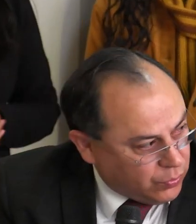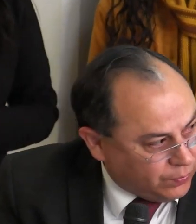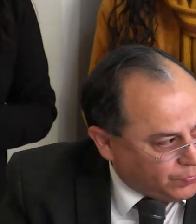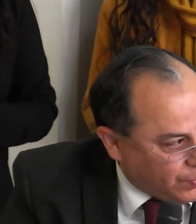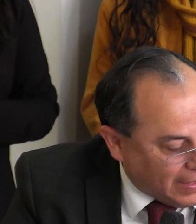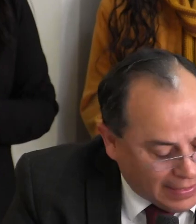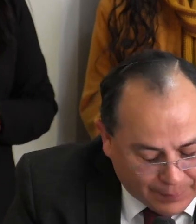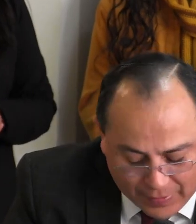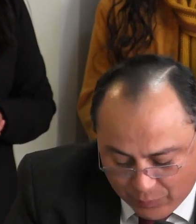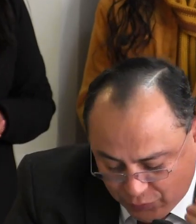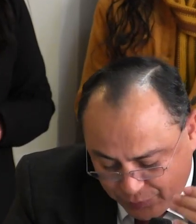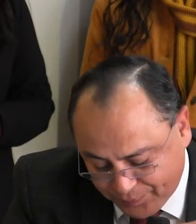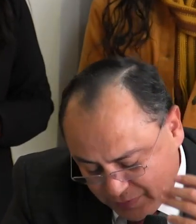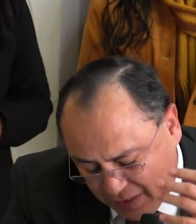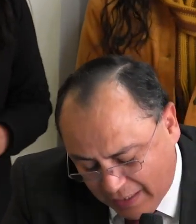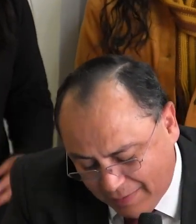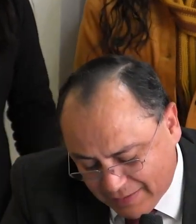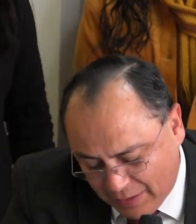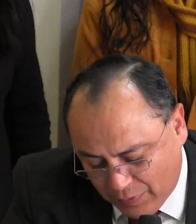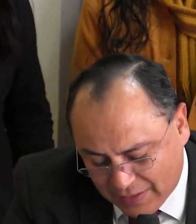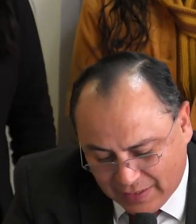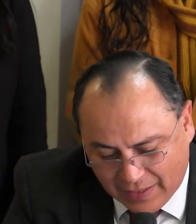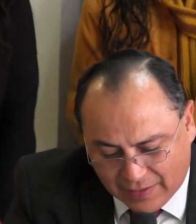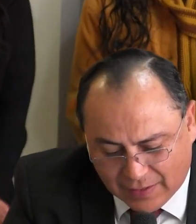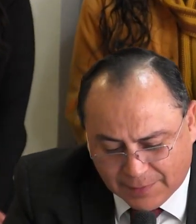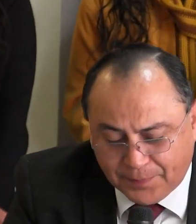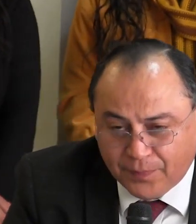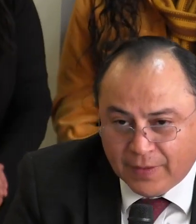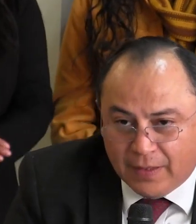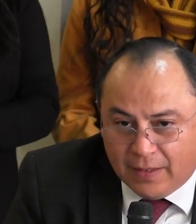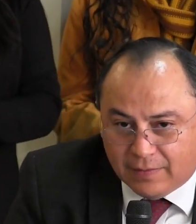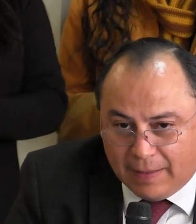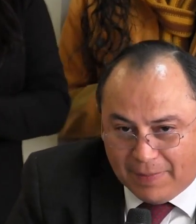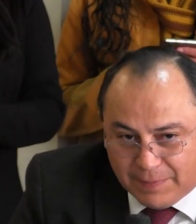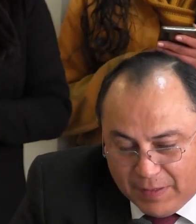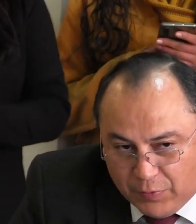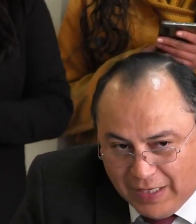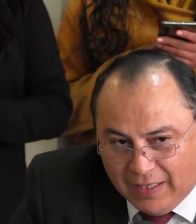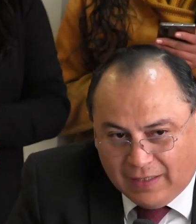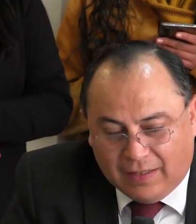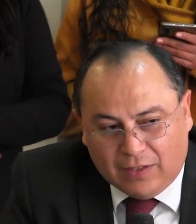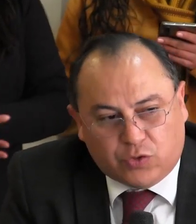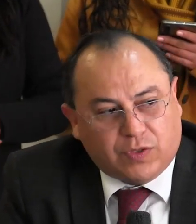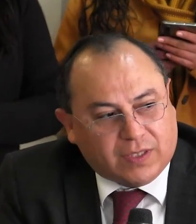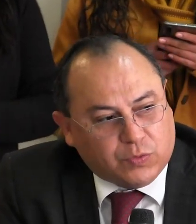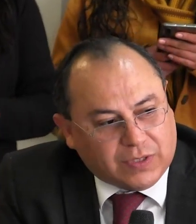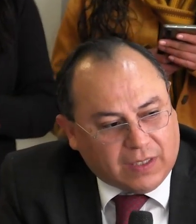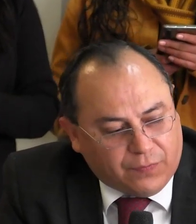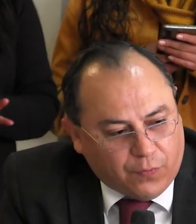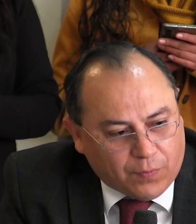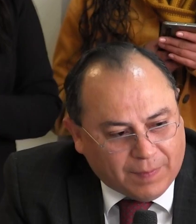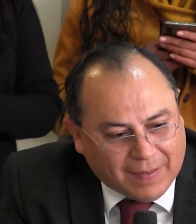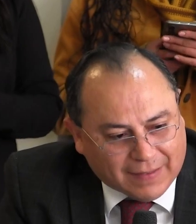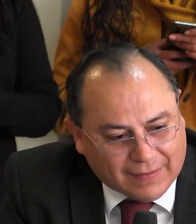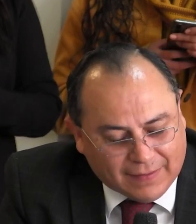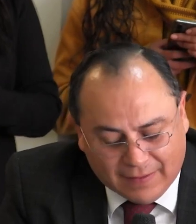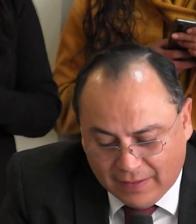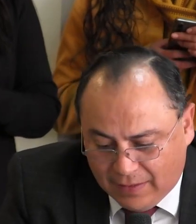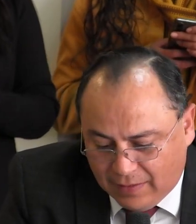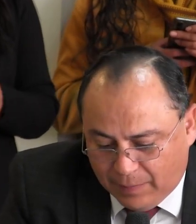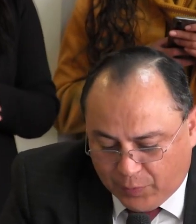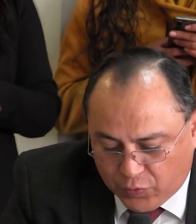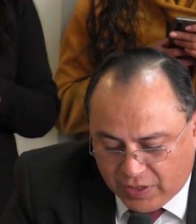proceso. Ojalá podamos seguir avanzando en las siguientes etapas, pero ya el hecho de que usted forme